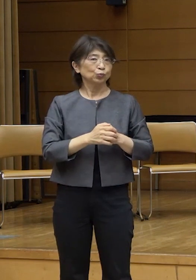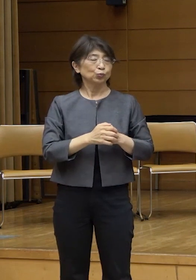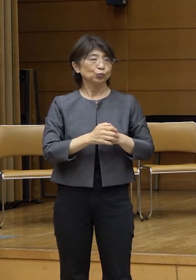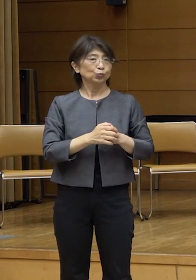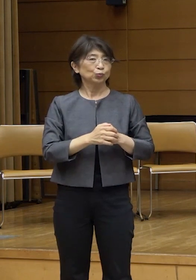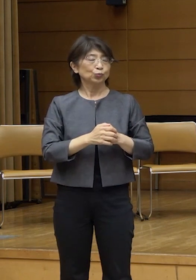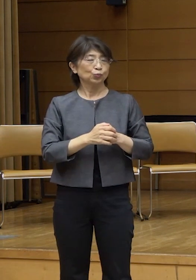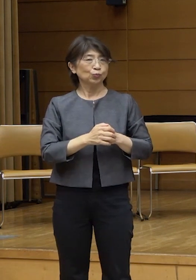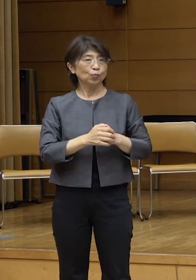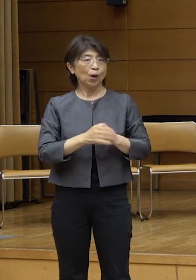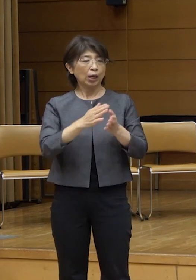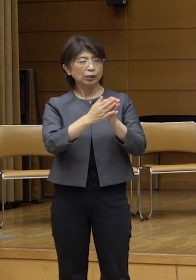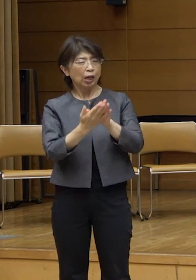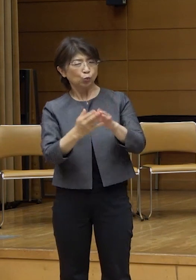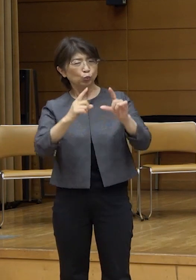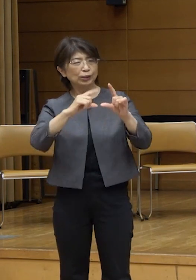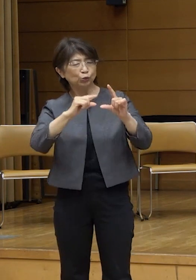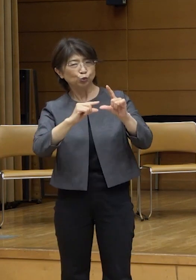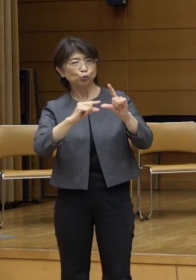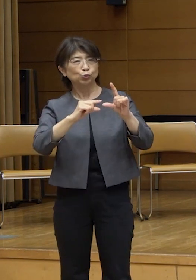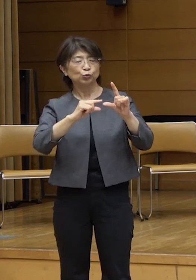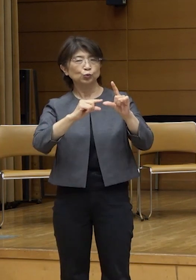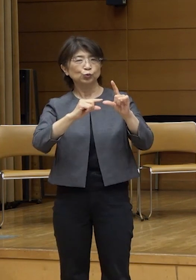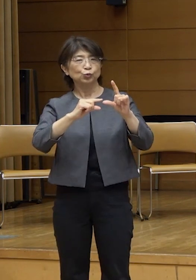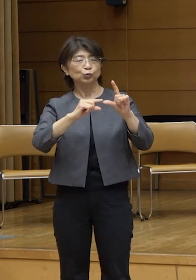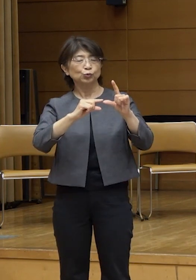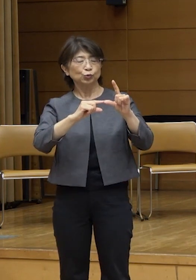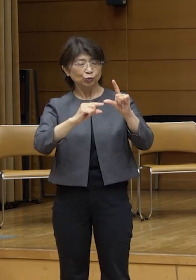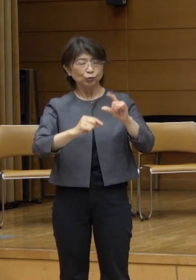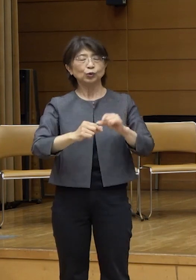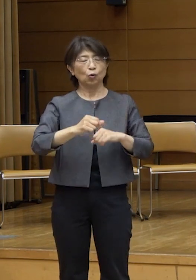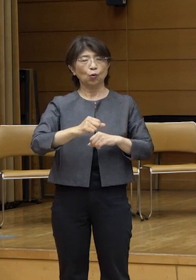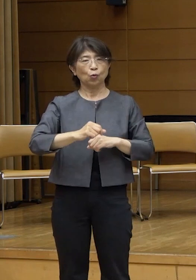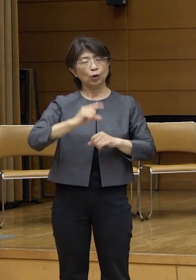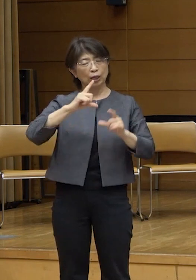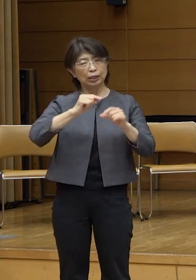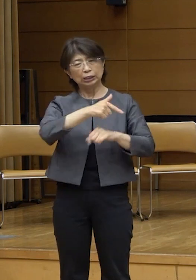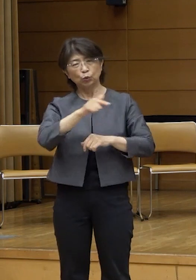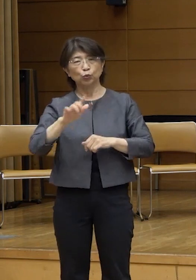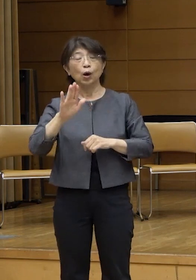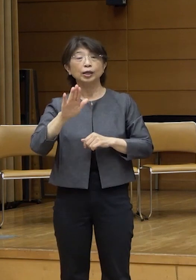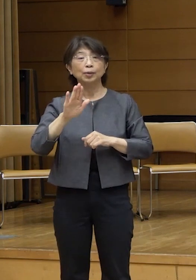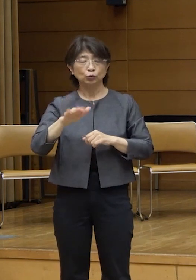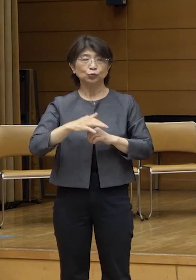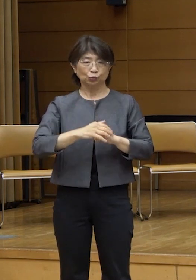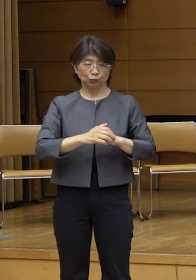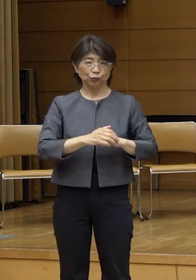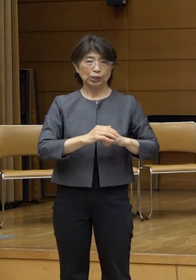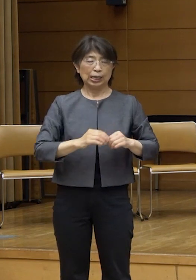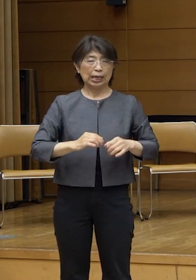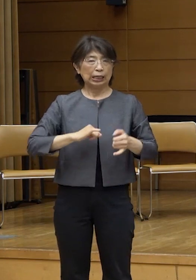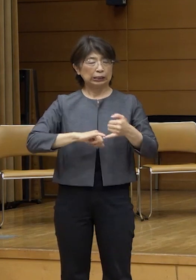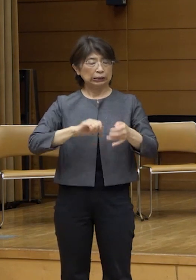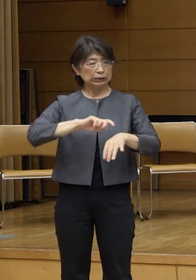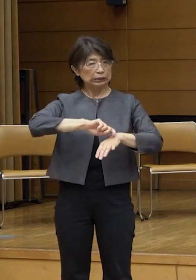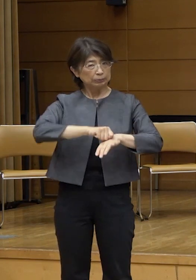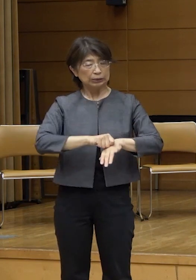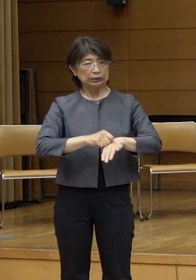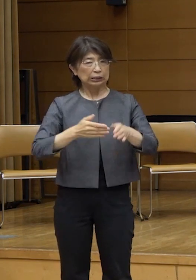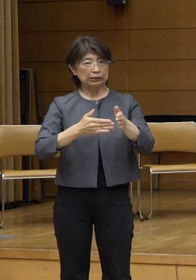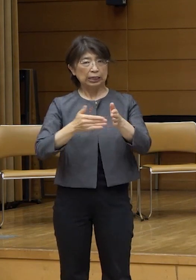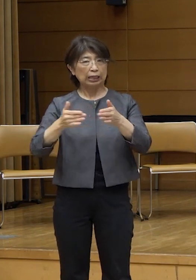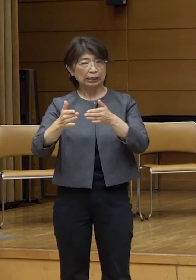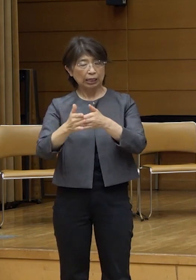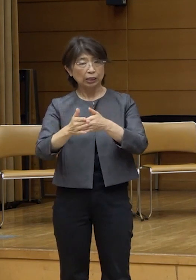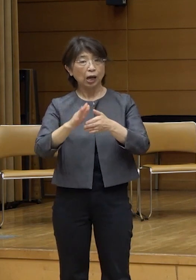50% ぐらいの病気もあるというか、決して軽いから5類というわけではないと思うんですね。まあ、厳しい制限をしてまで注意しなく